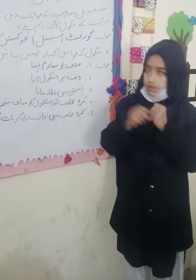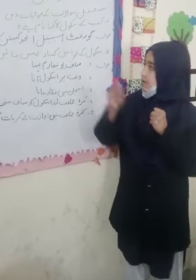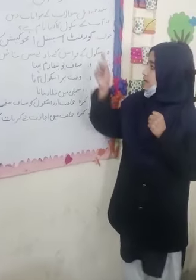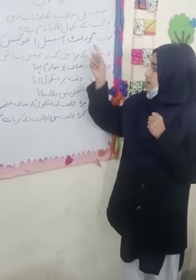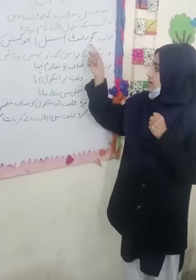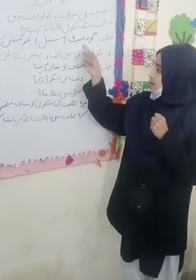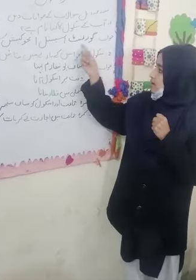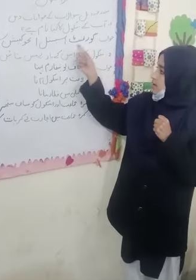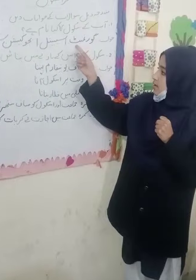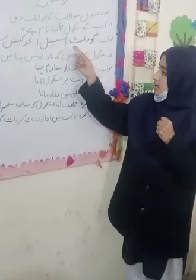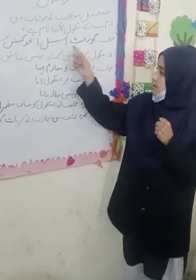गवर्नमेंट